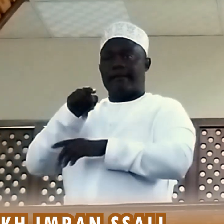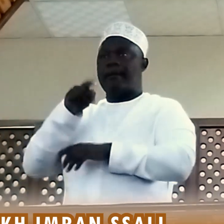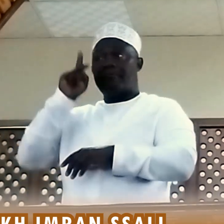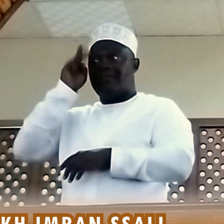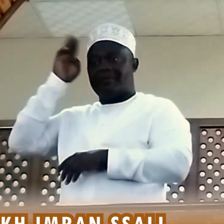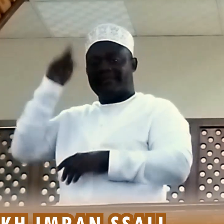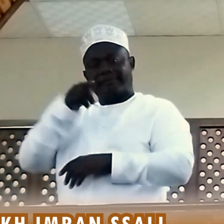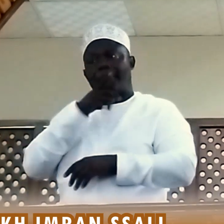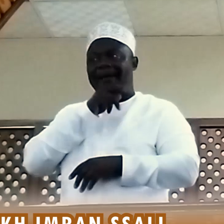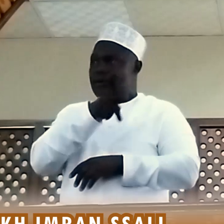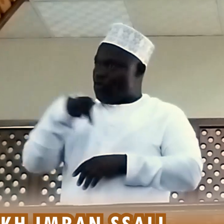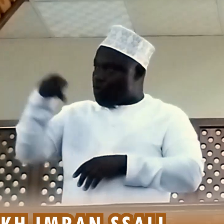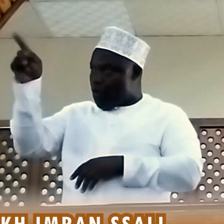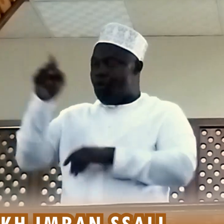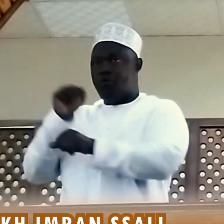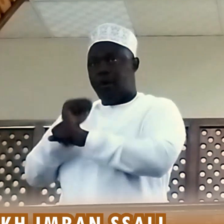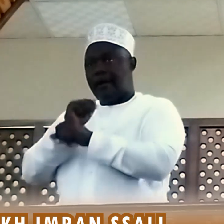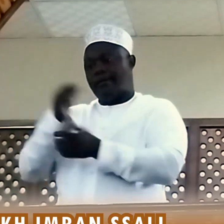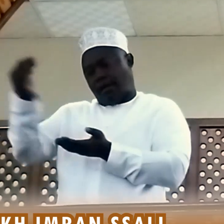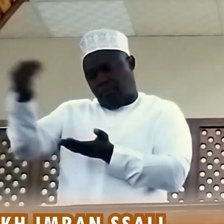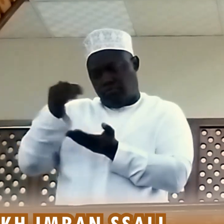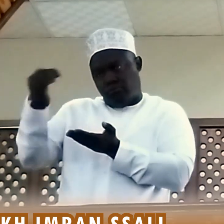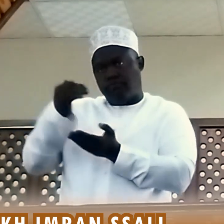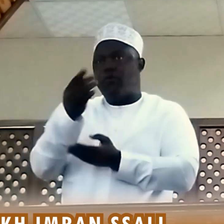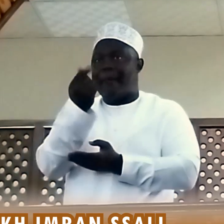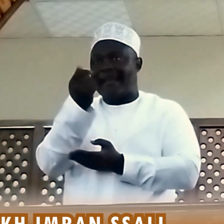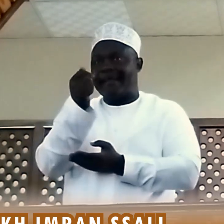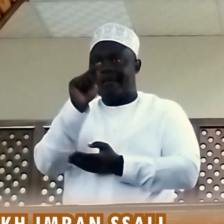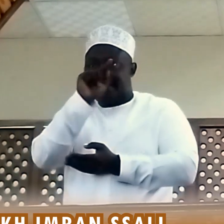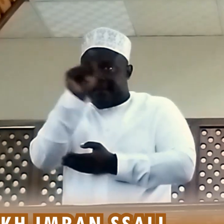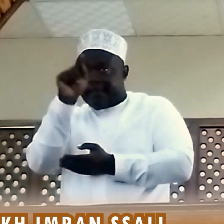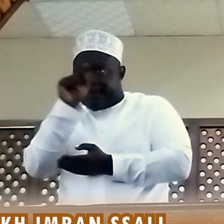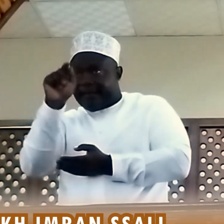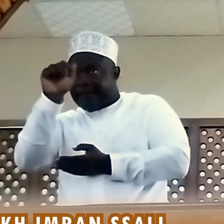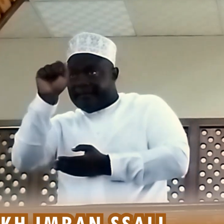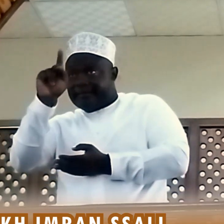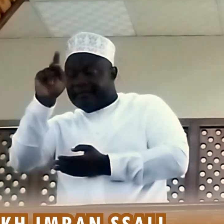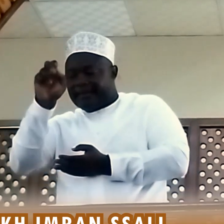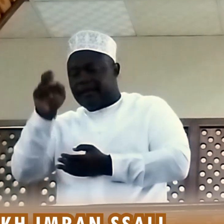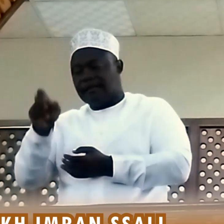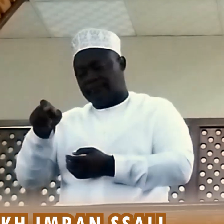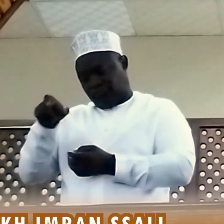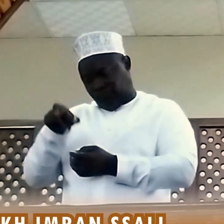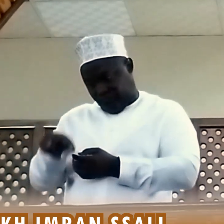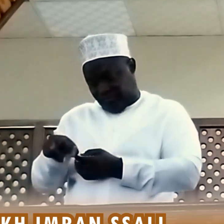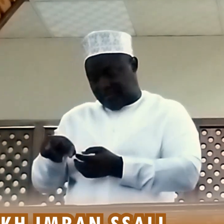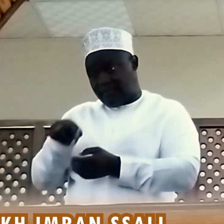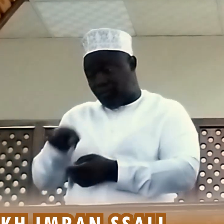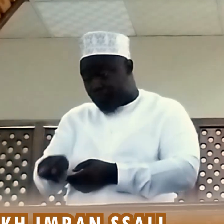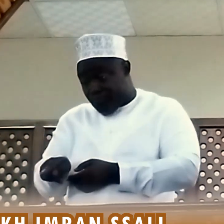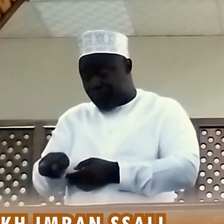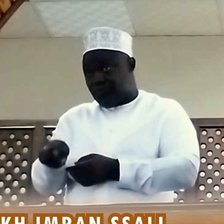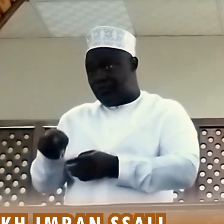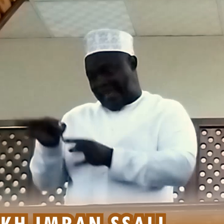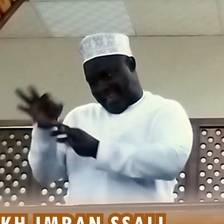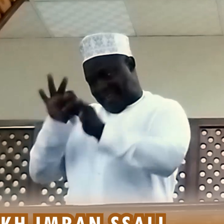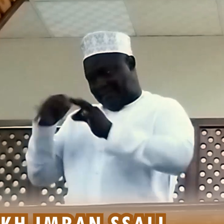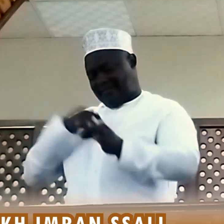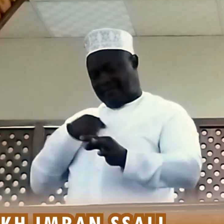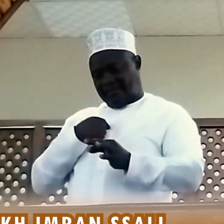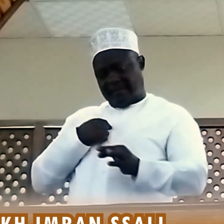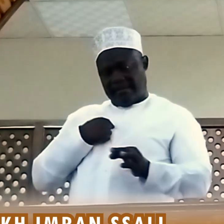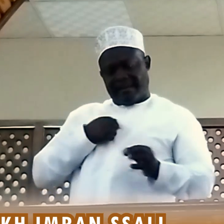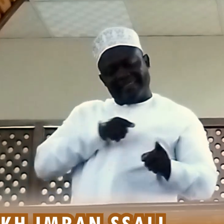ye yennyini agenda akola omulimu yali alina okulipootinga oluvannyuma n'amuga nti kale bino bitwale naye ng'ate ye si